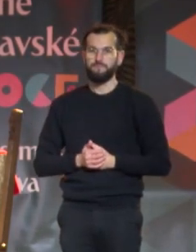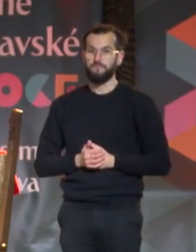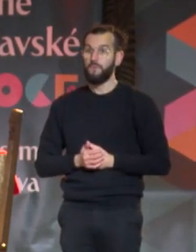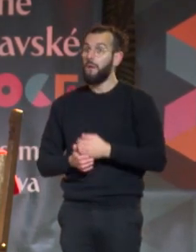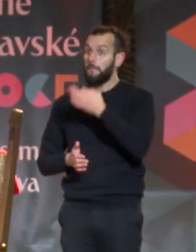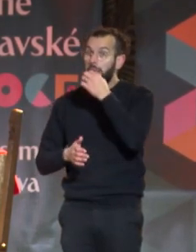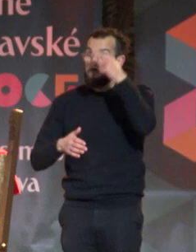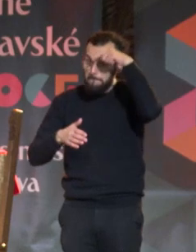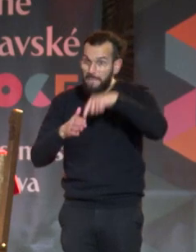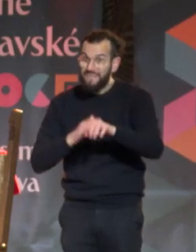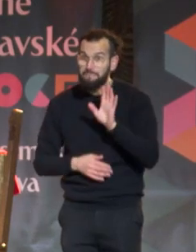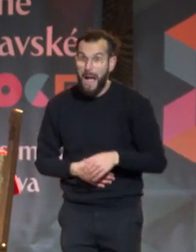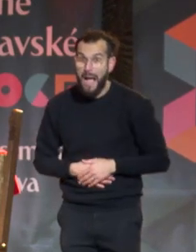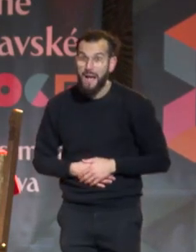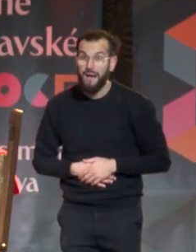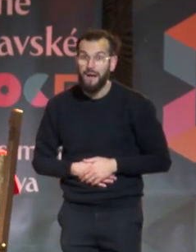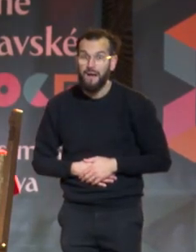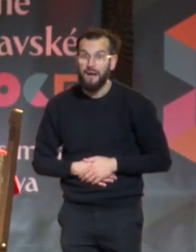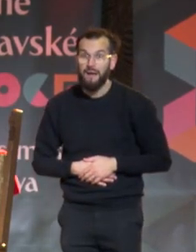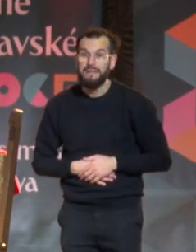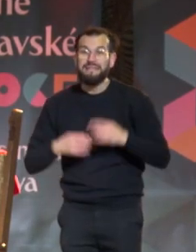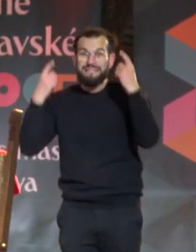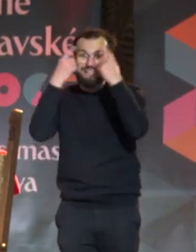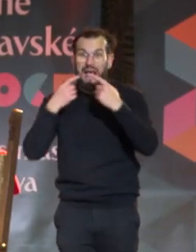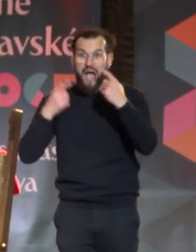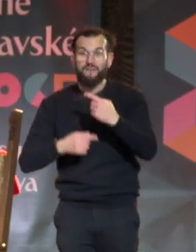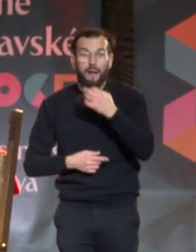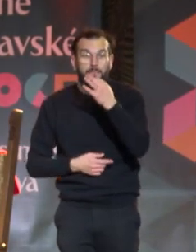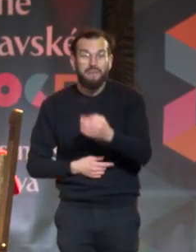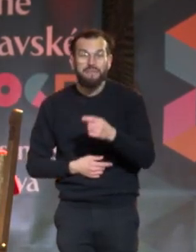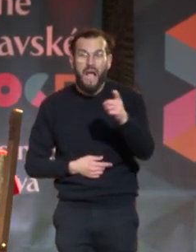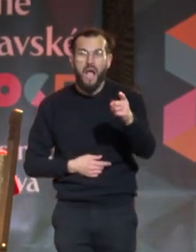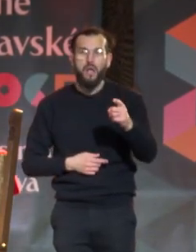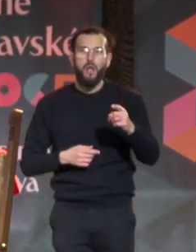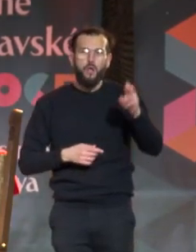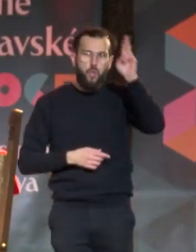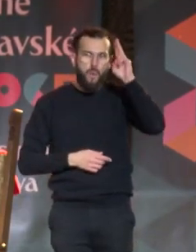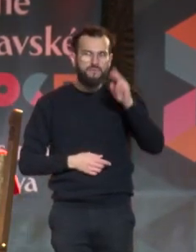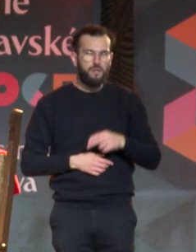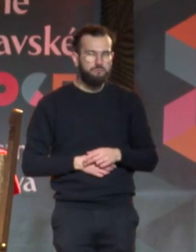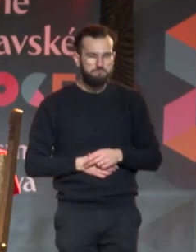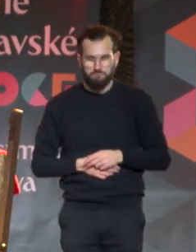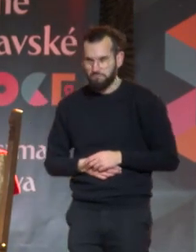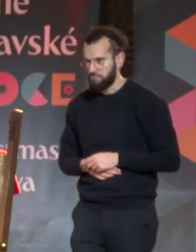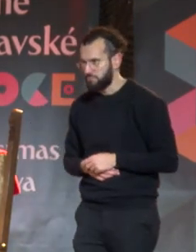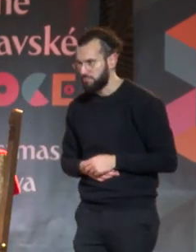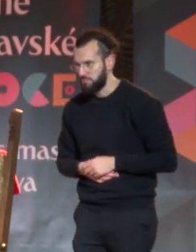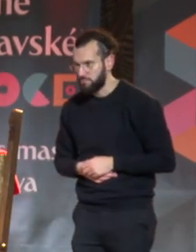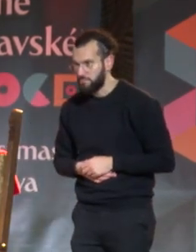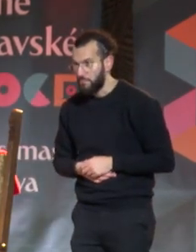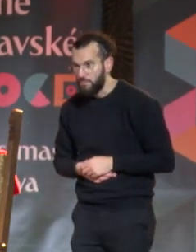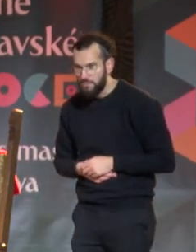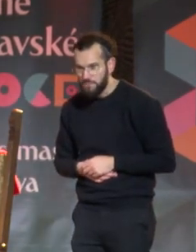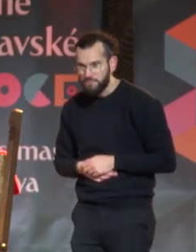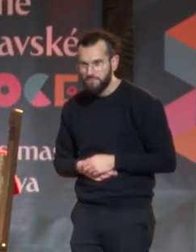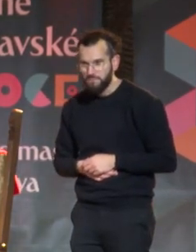aj pivnica? Vychrlí zo seba Slávka a domovník sa k nej výhražne nakloní. Je to